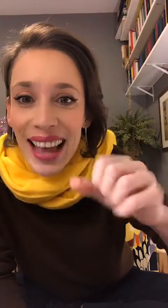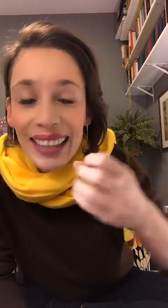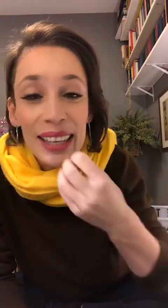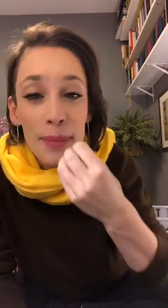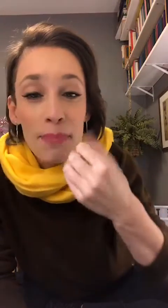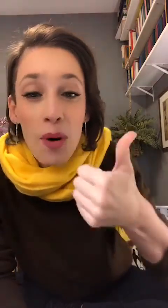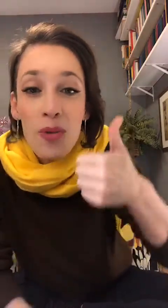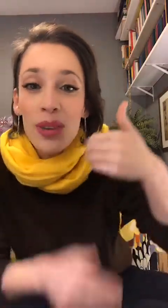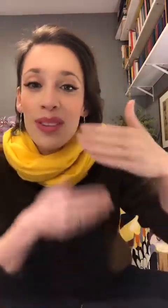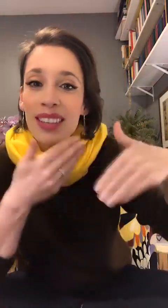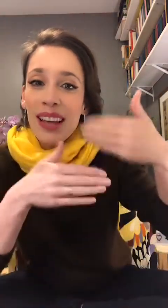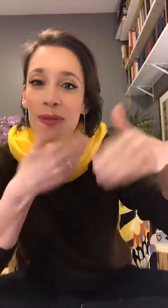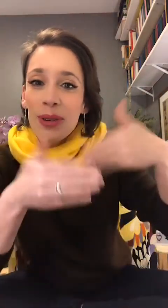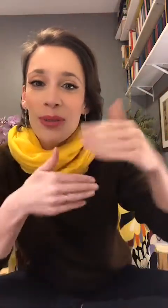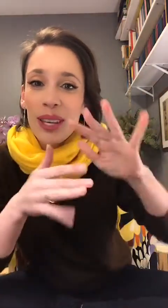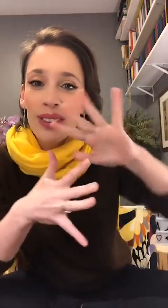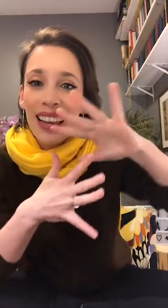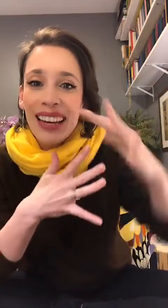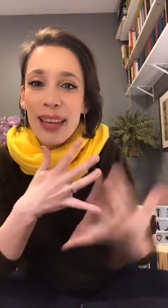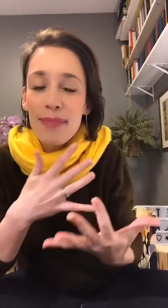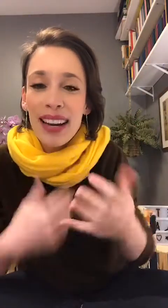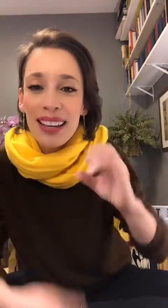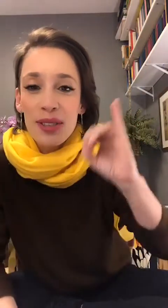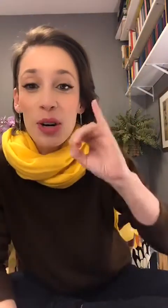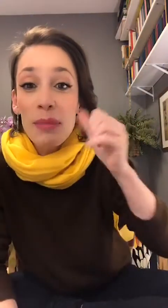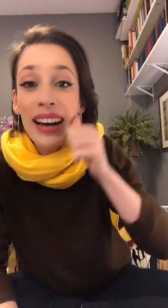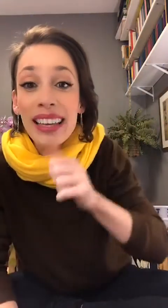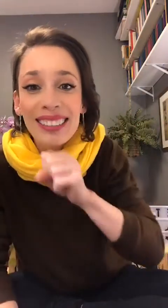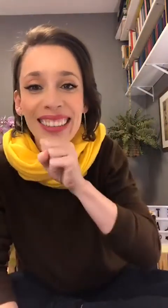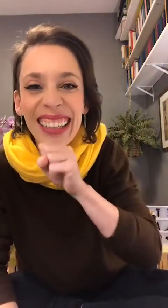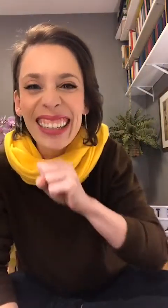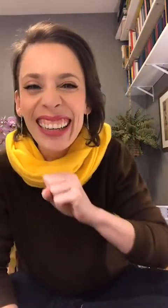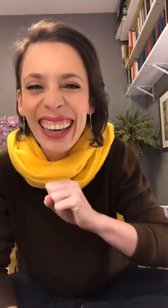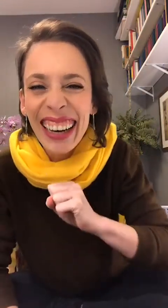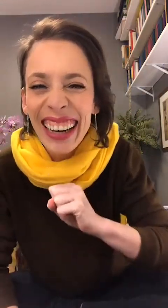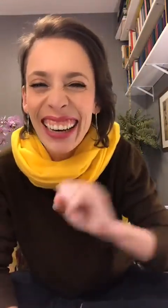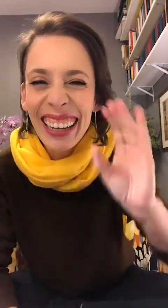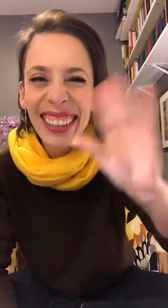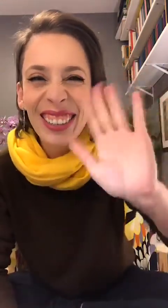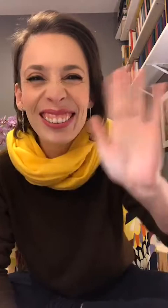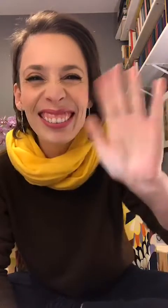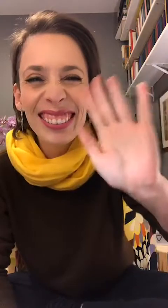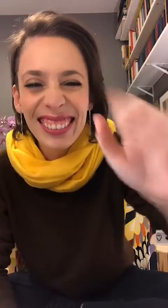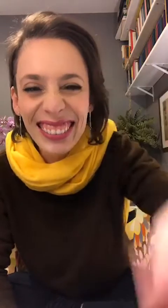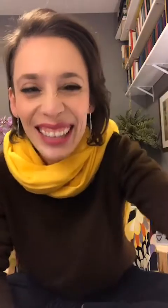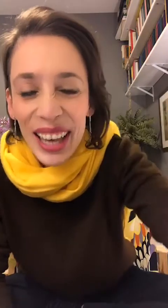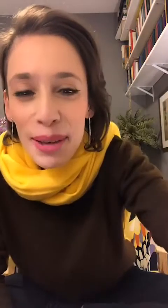Oi, Isaac, que bom que você está evoluindo na Libras. Oi, mãe!